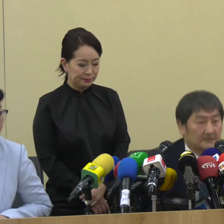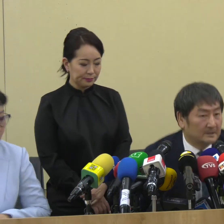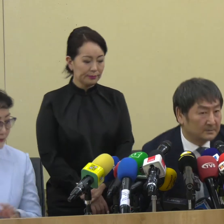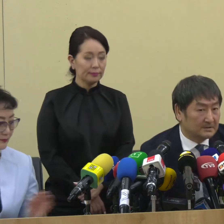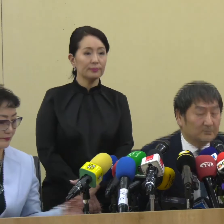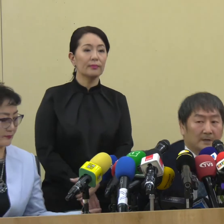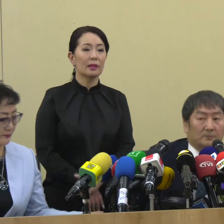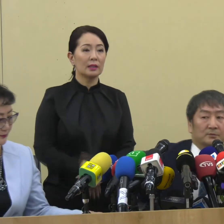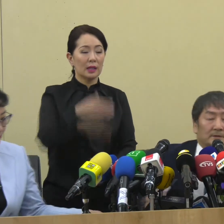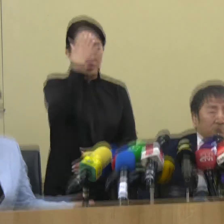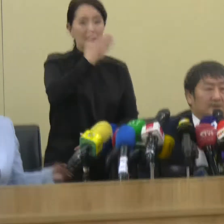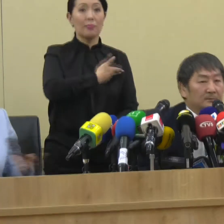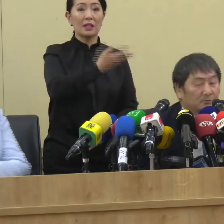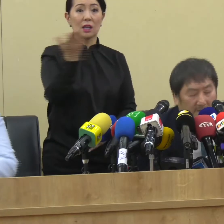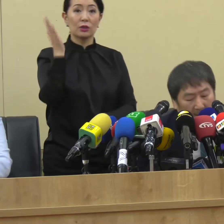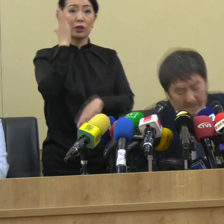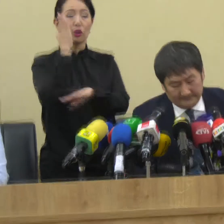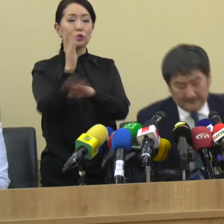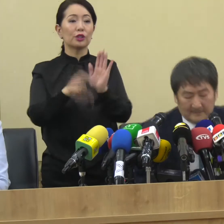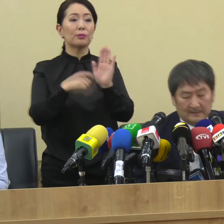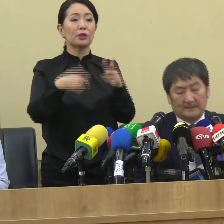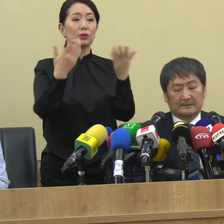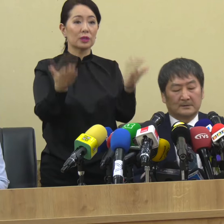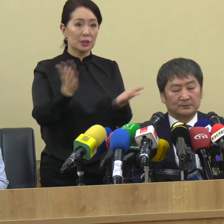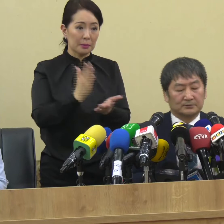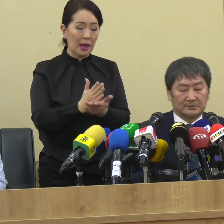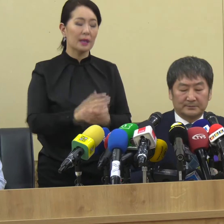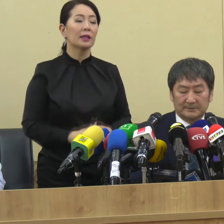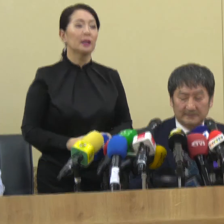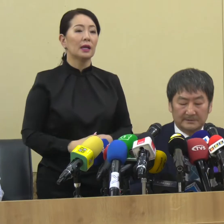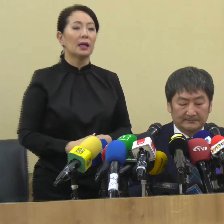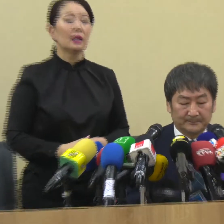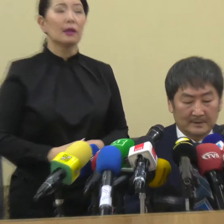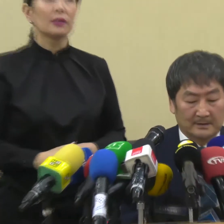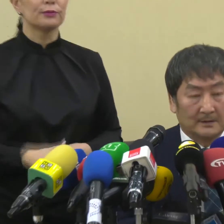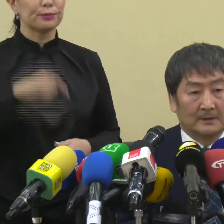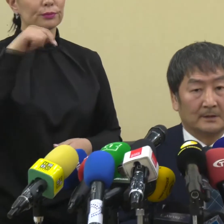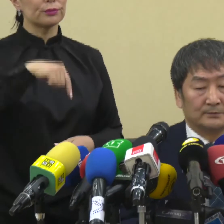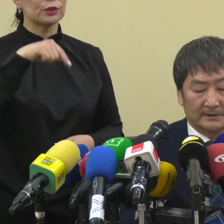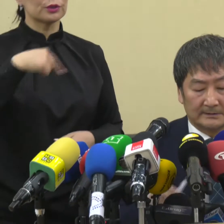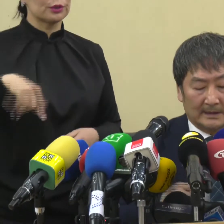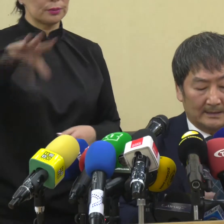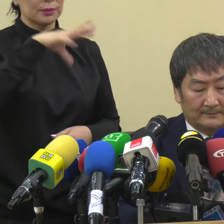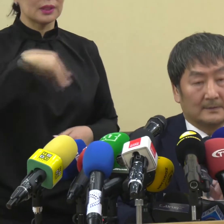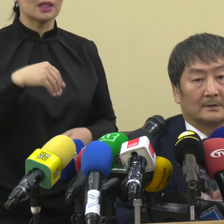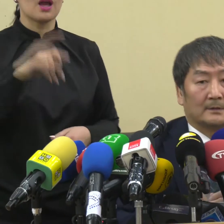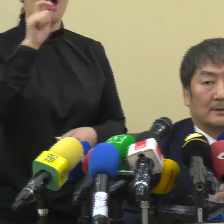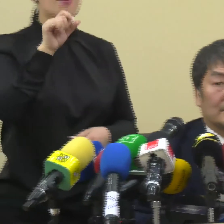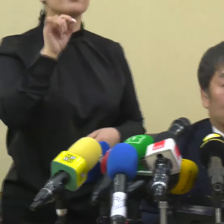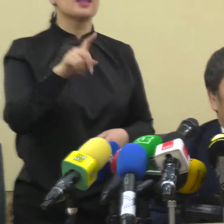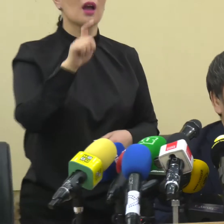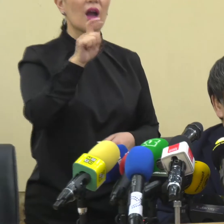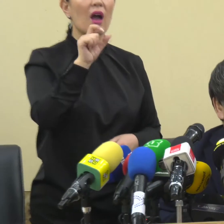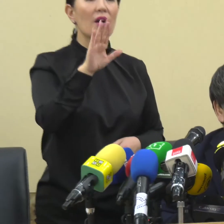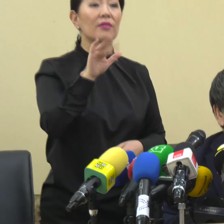За сайн байцгаана уу та бүхэн энэ мэдээг минь түргэе. Ба өнөөдөр бид энэ хөвлийнхэндээ